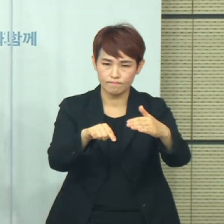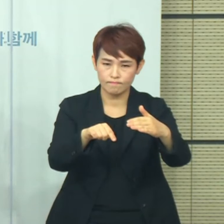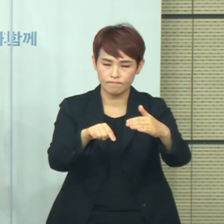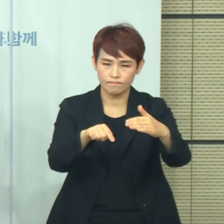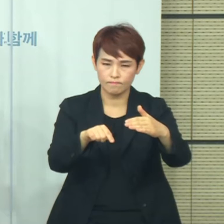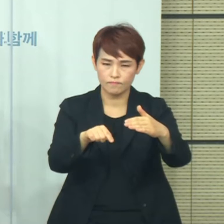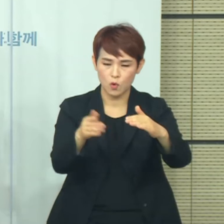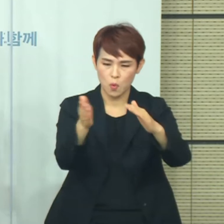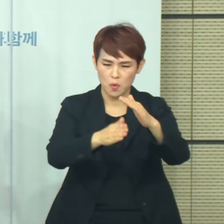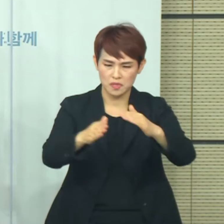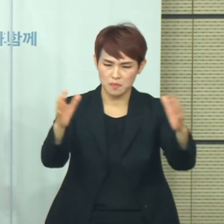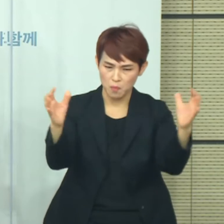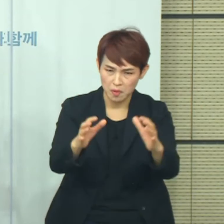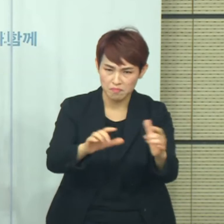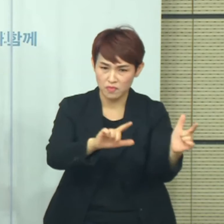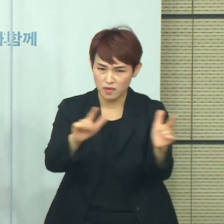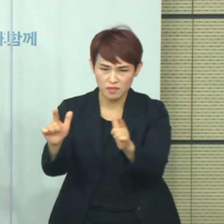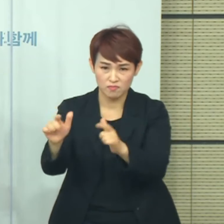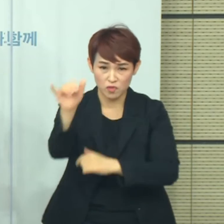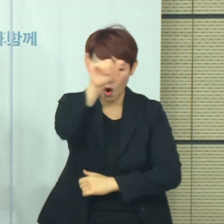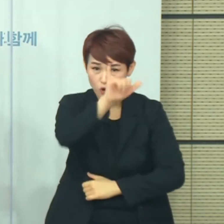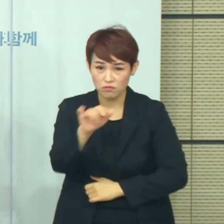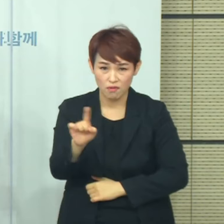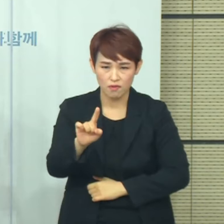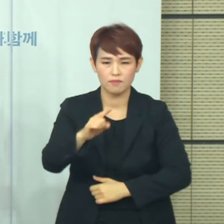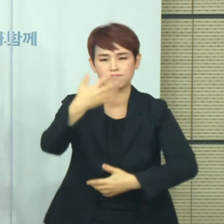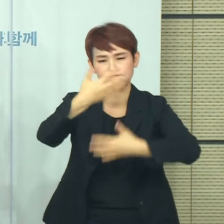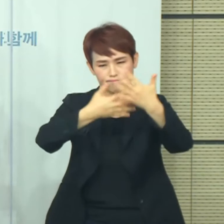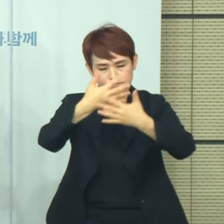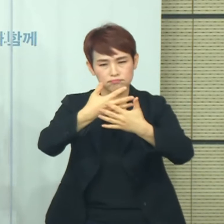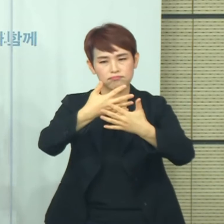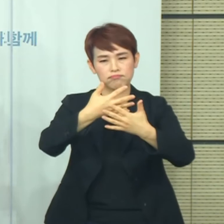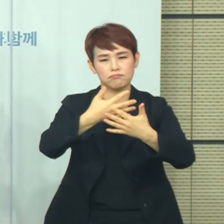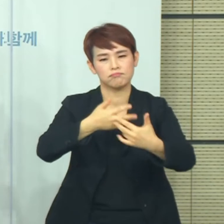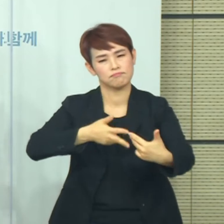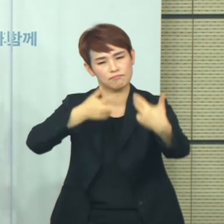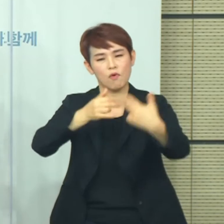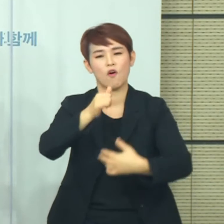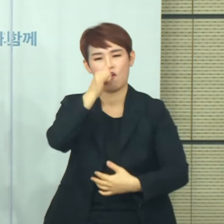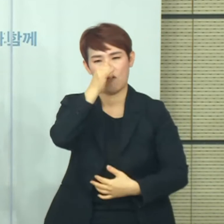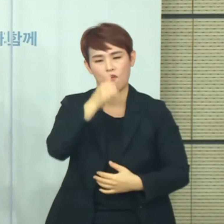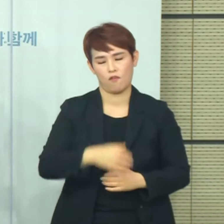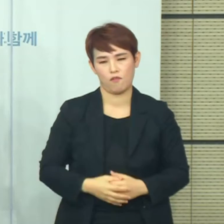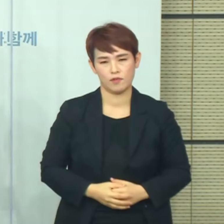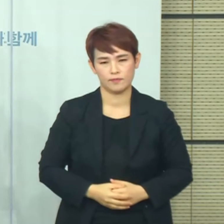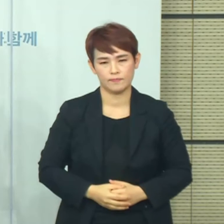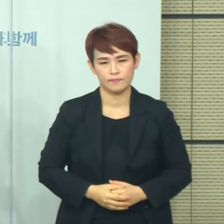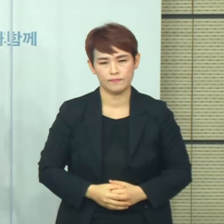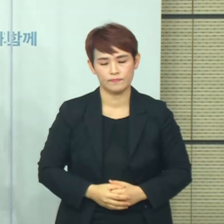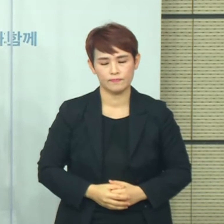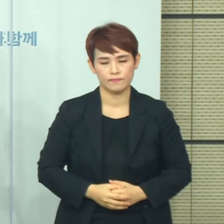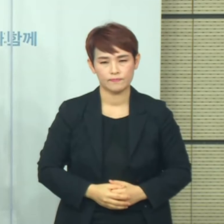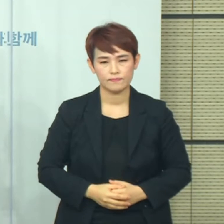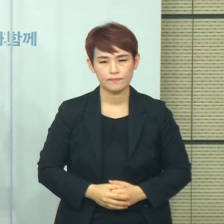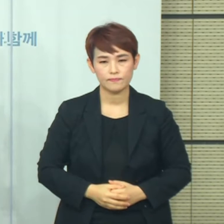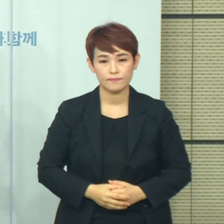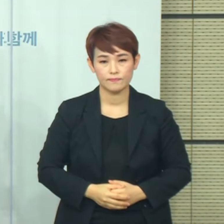종교 활동은 전국적으로 비대면으로 실시하도록 하는 등 일률적으로 강한 조치를 시행하고